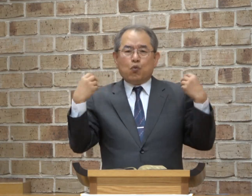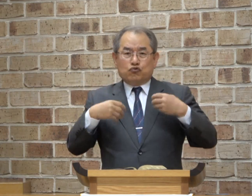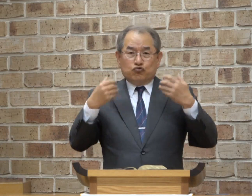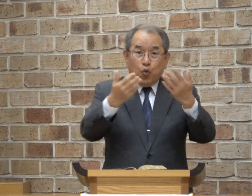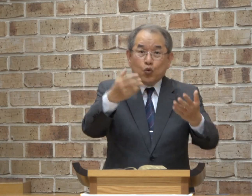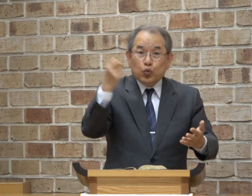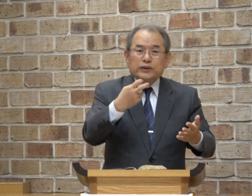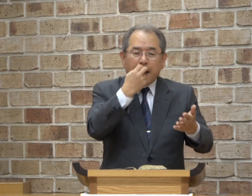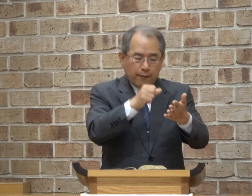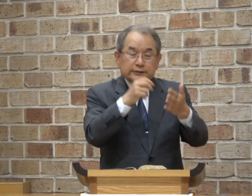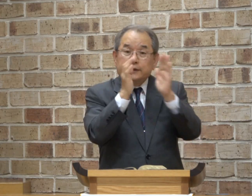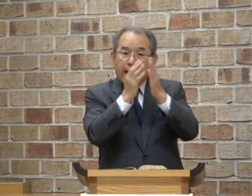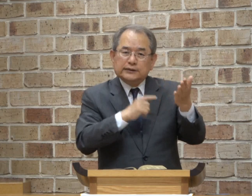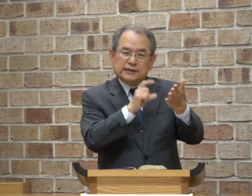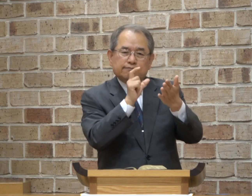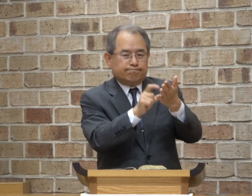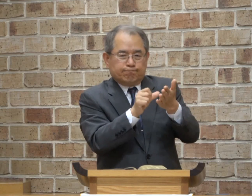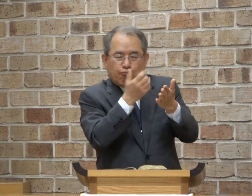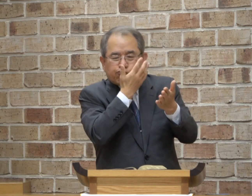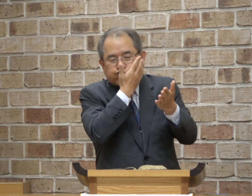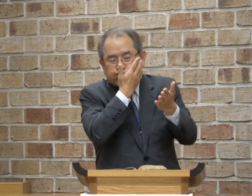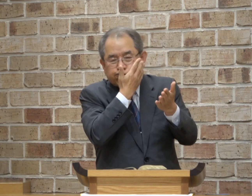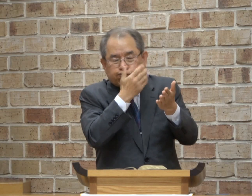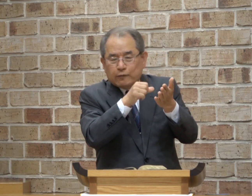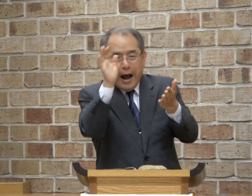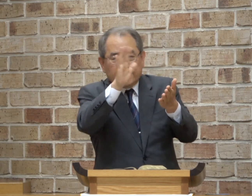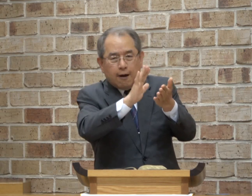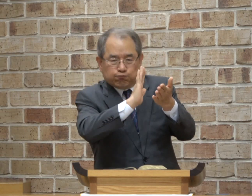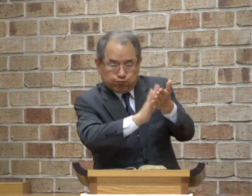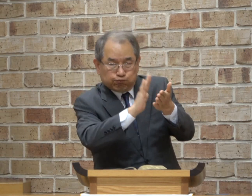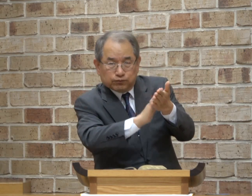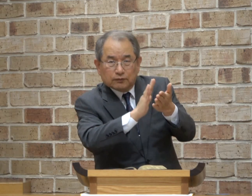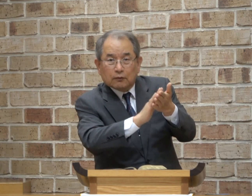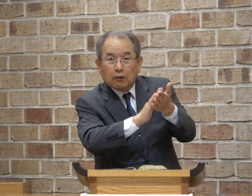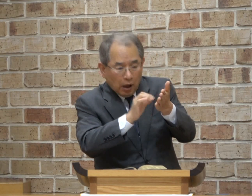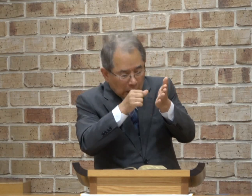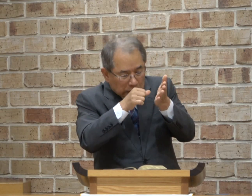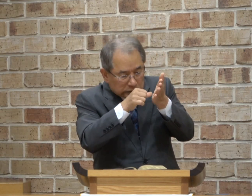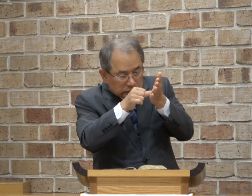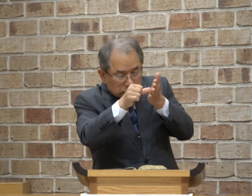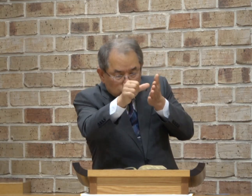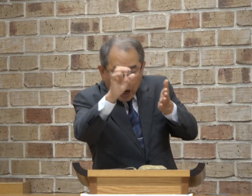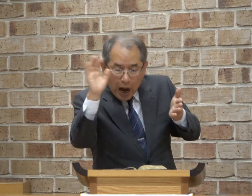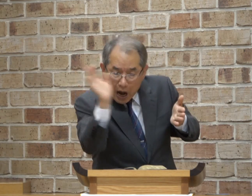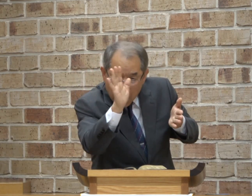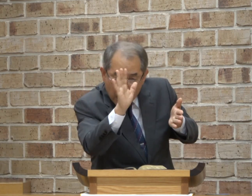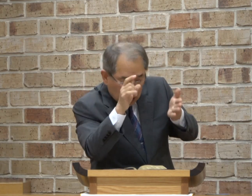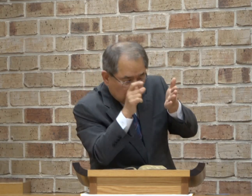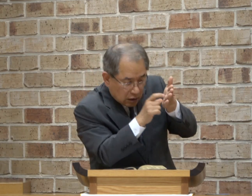천국에서 흰 옷을 입는다. 생명책에서 그 이름을 결코 지우지 아니하고